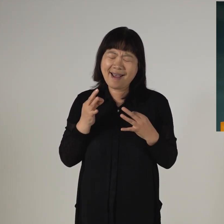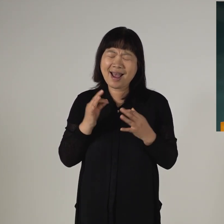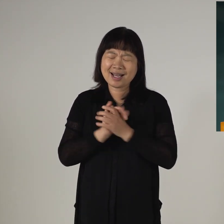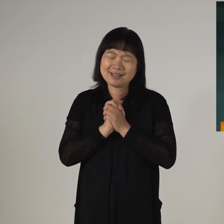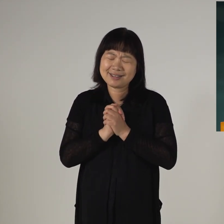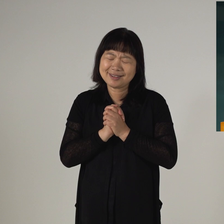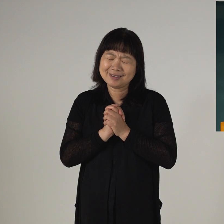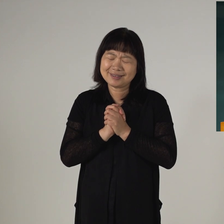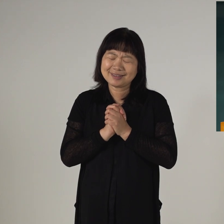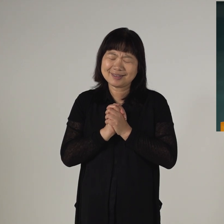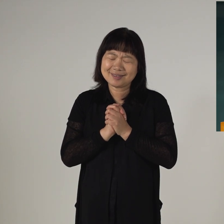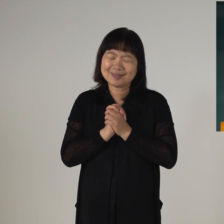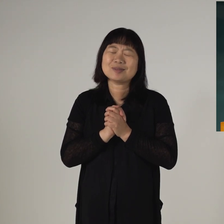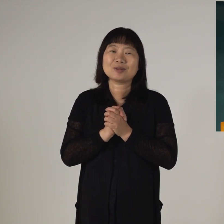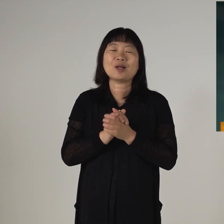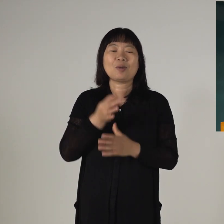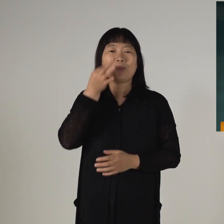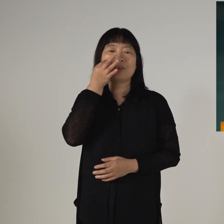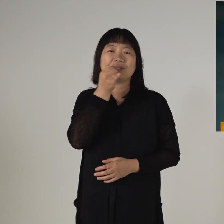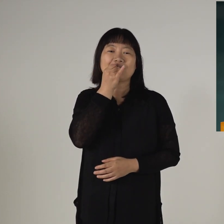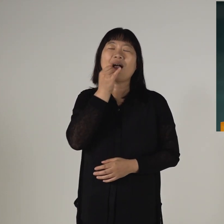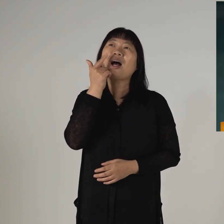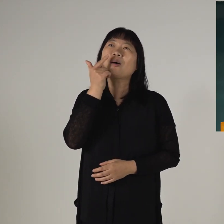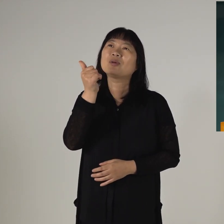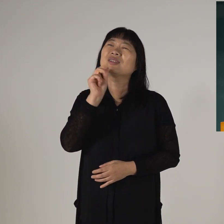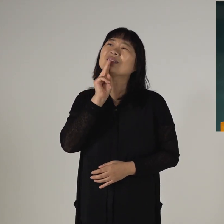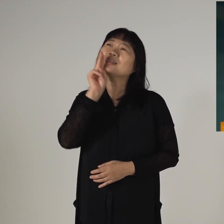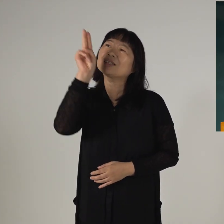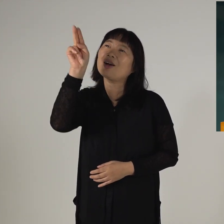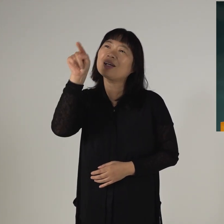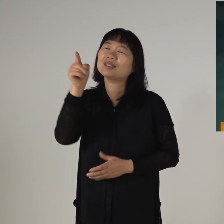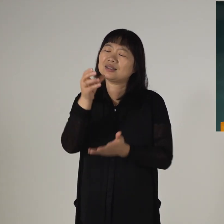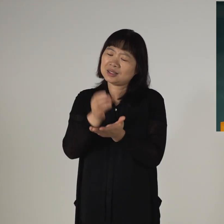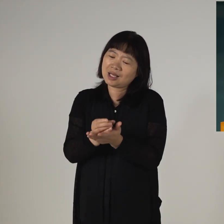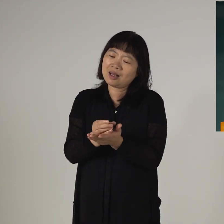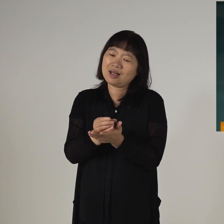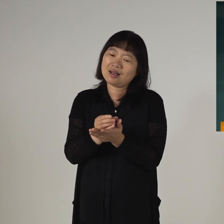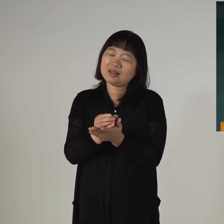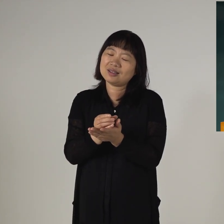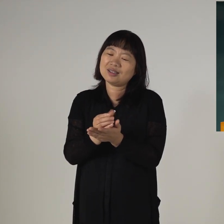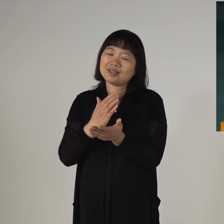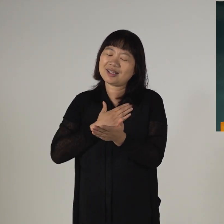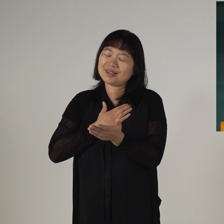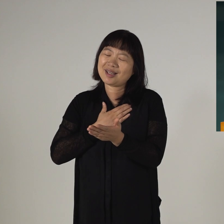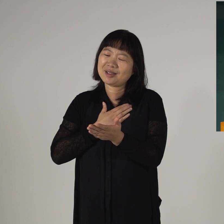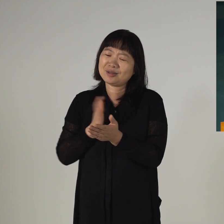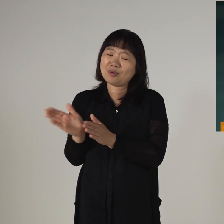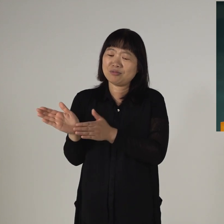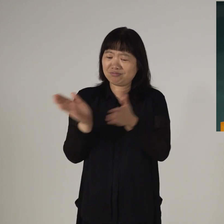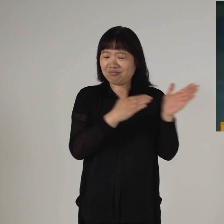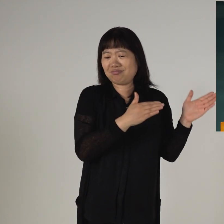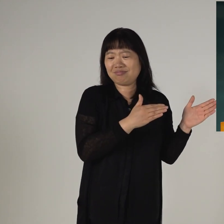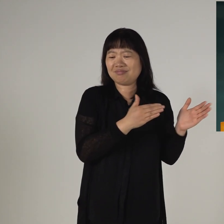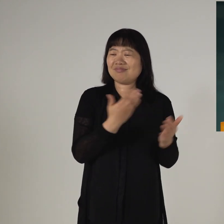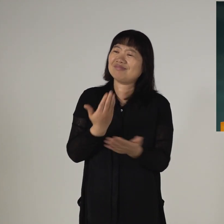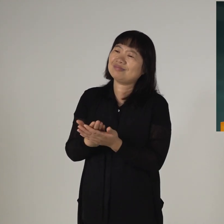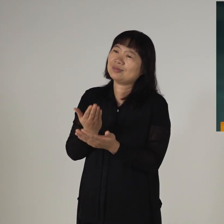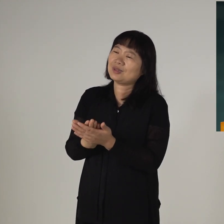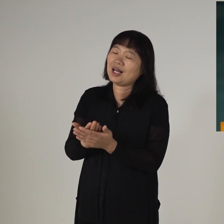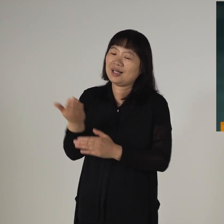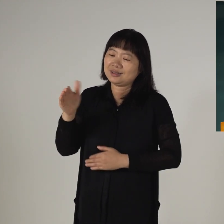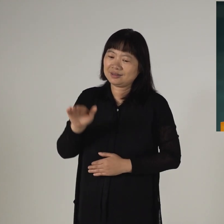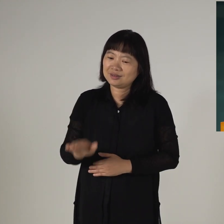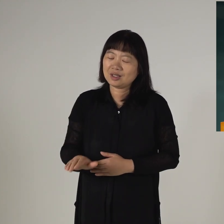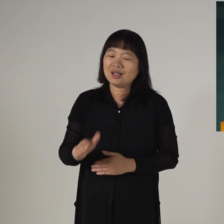기도가 소개되죠. 아버지여, 이 잔을 내게서 지나가게 하옵소서.